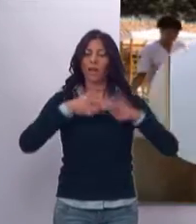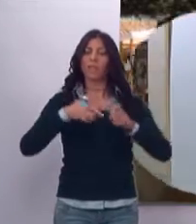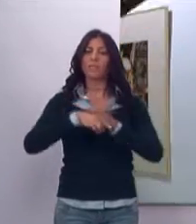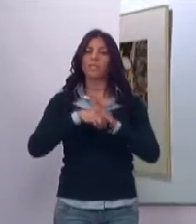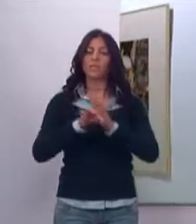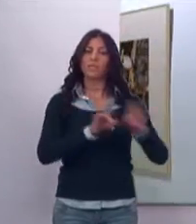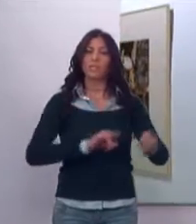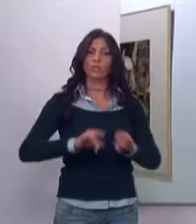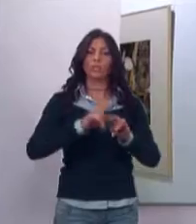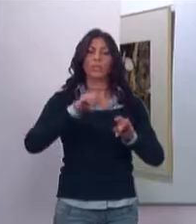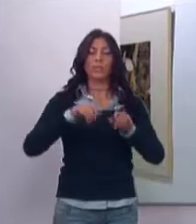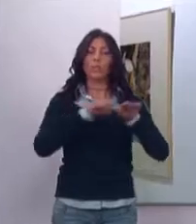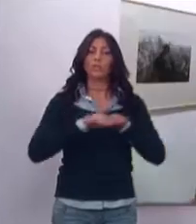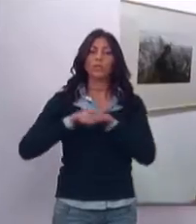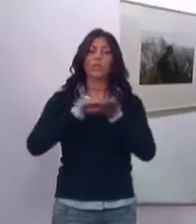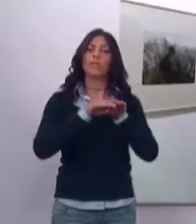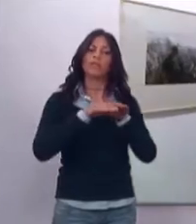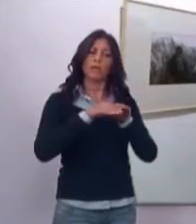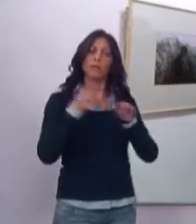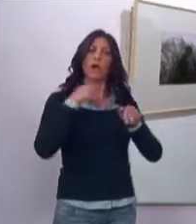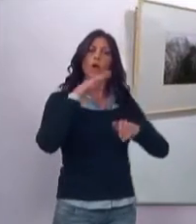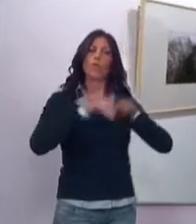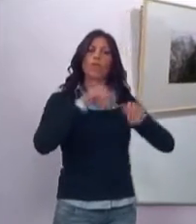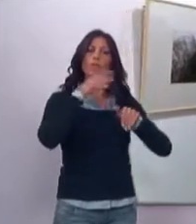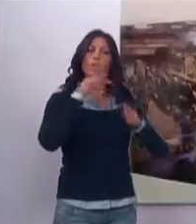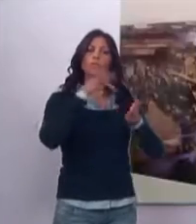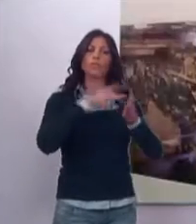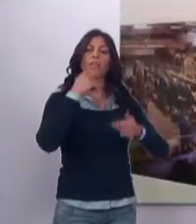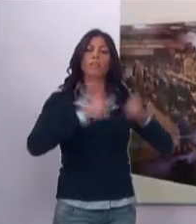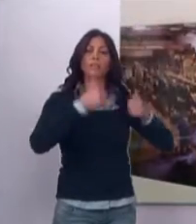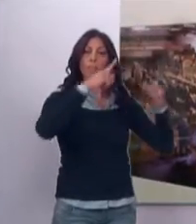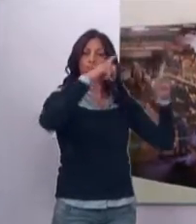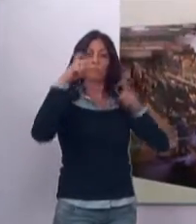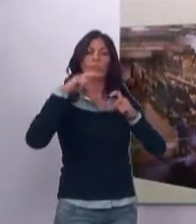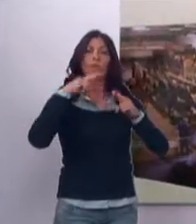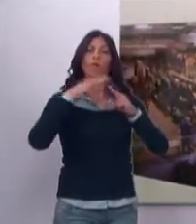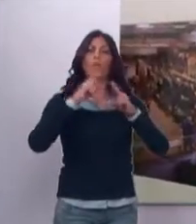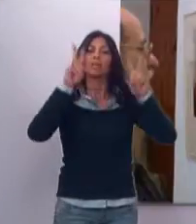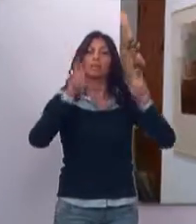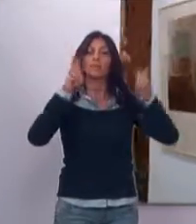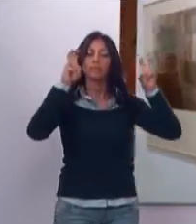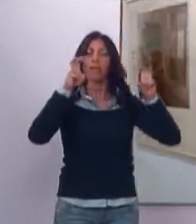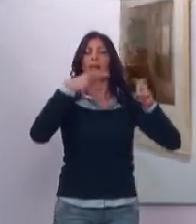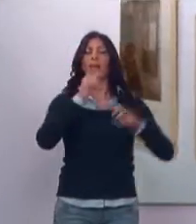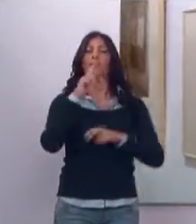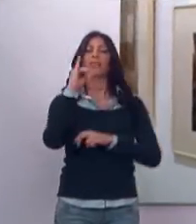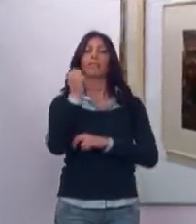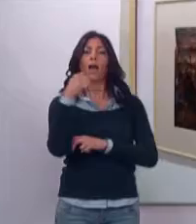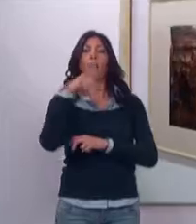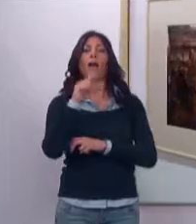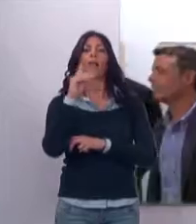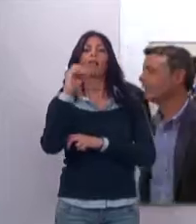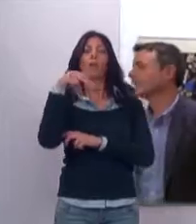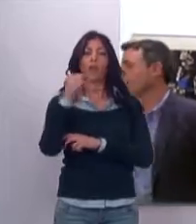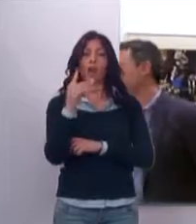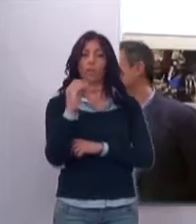E o área de gestión do territorio e sostenibilidade convoca o certamen fotográfico Antonio García Maldonado. Todo